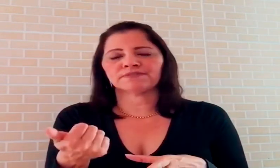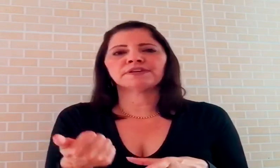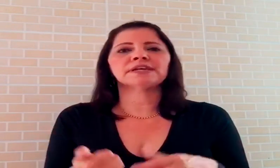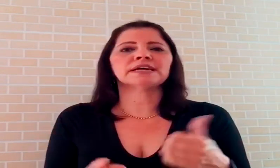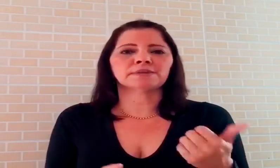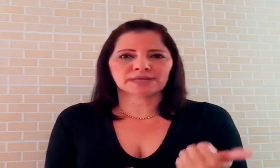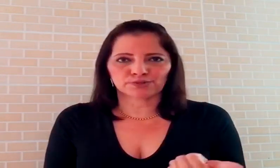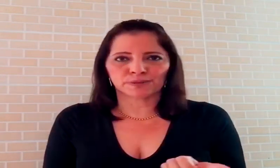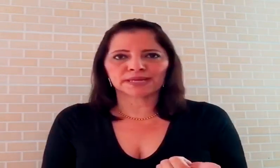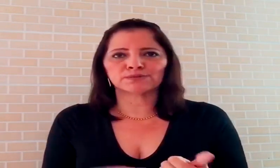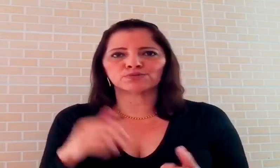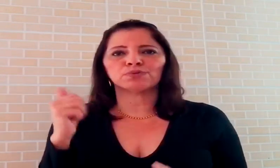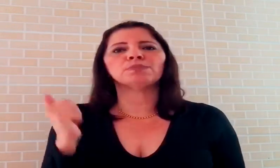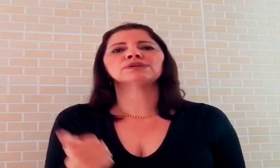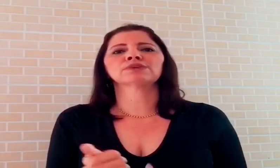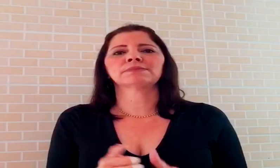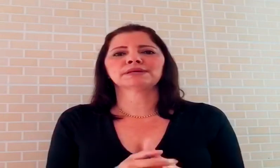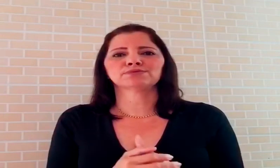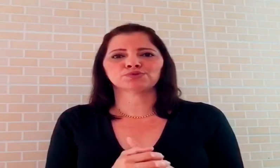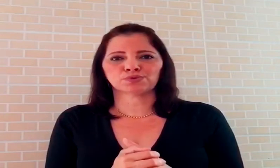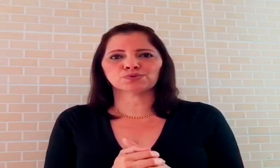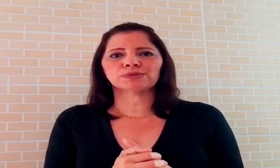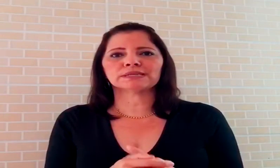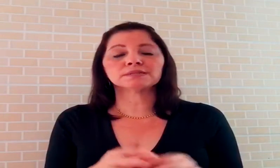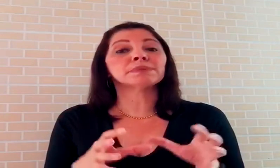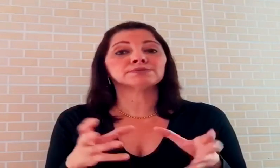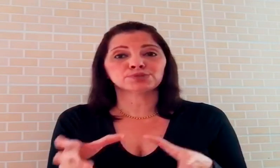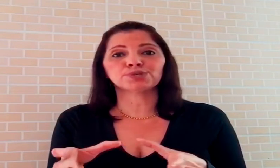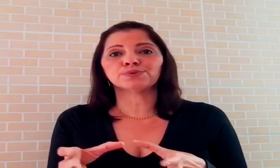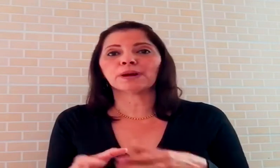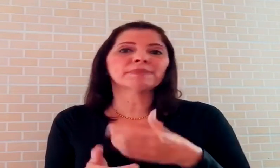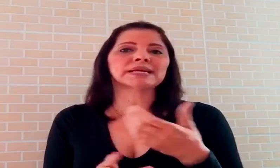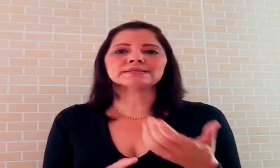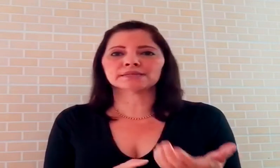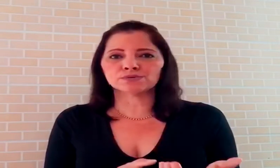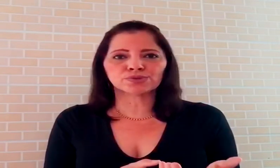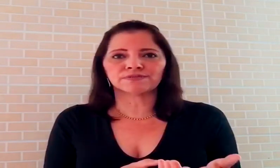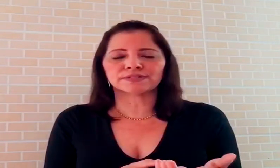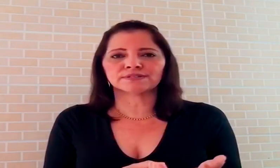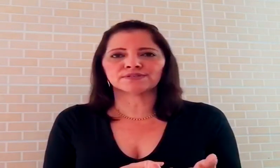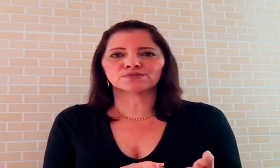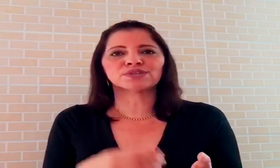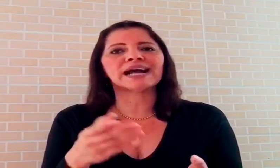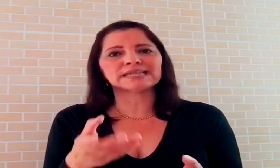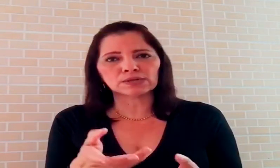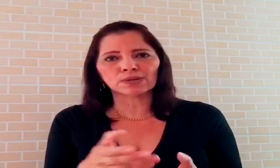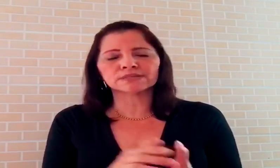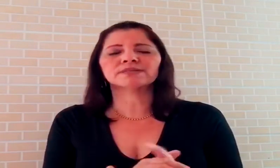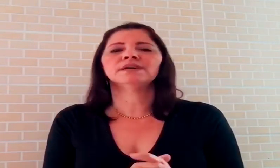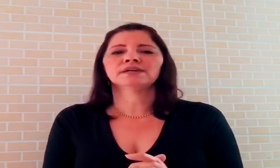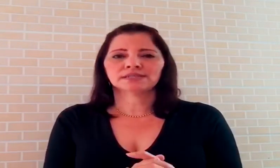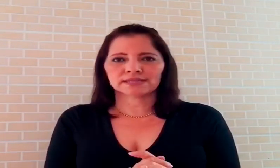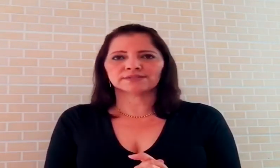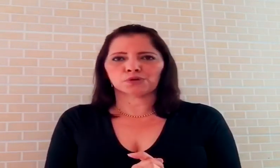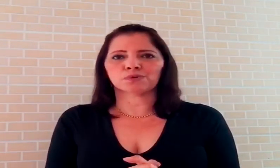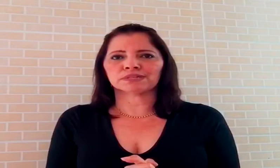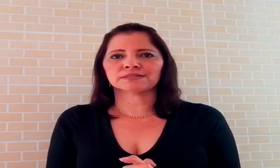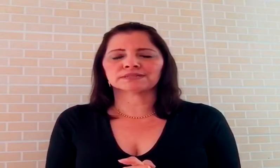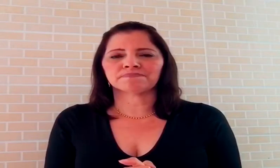topografia, imageamento, monitoramento de culturas, plantio, aplicação de defensivos agrícolas, dentre outras.